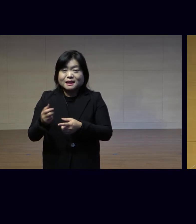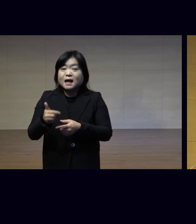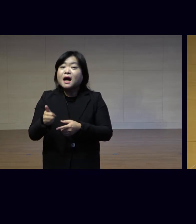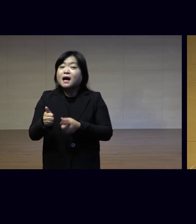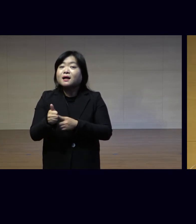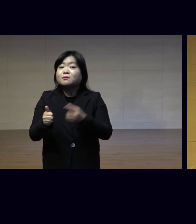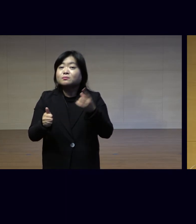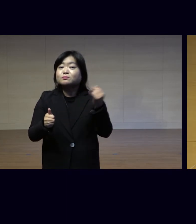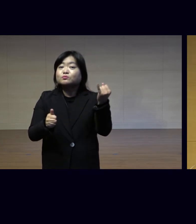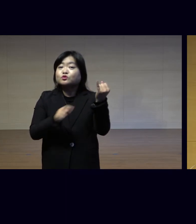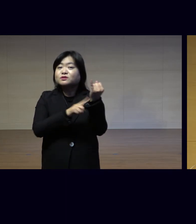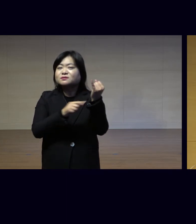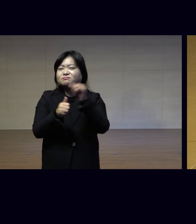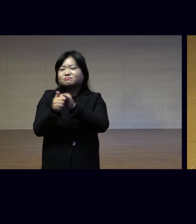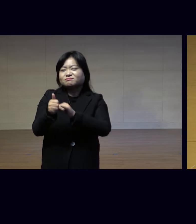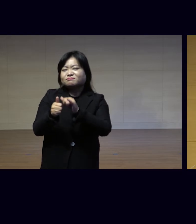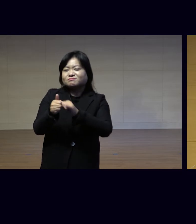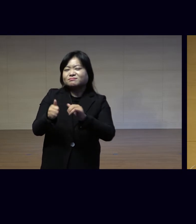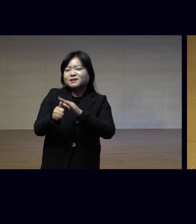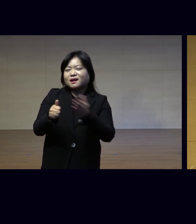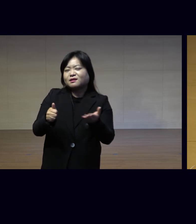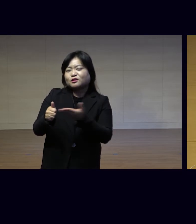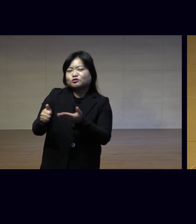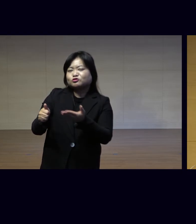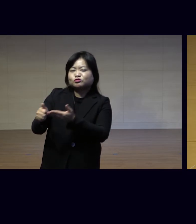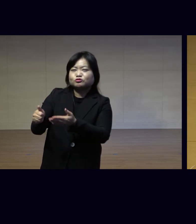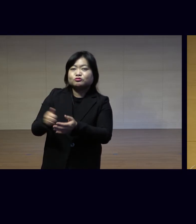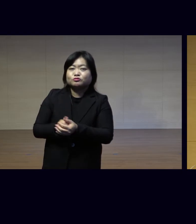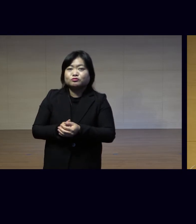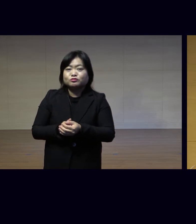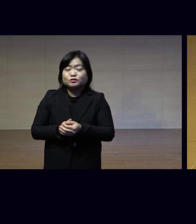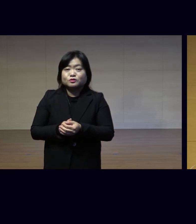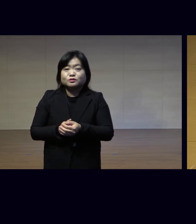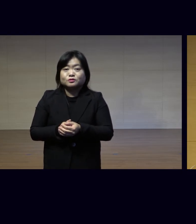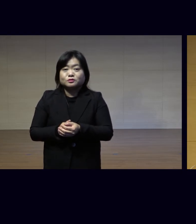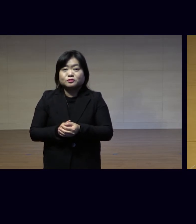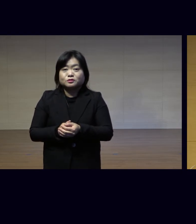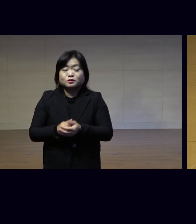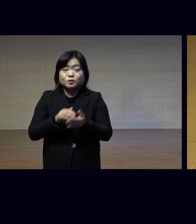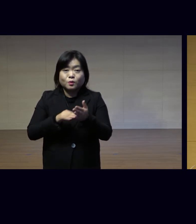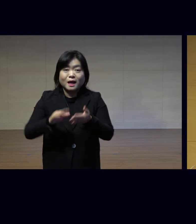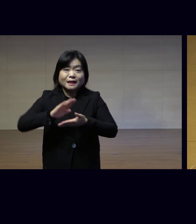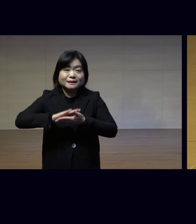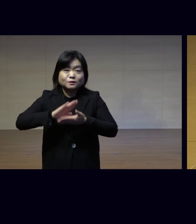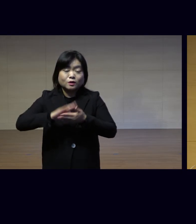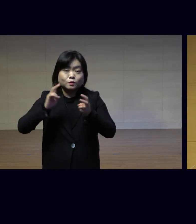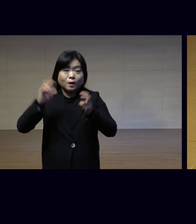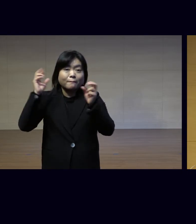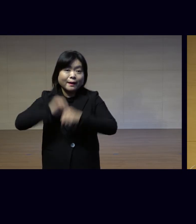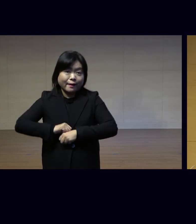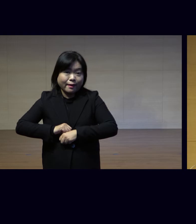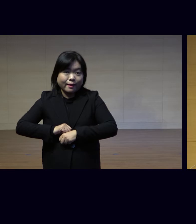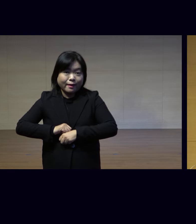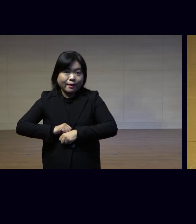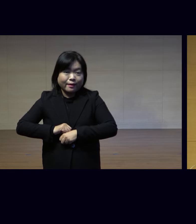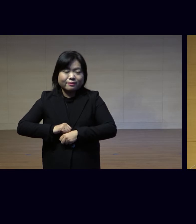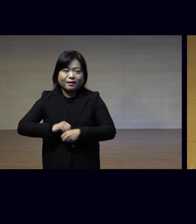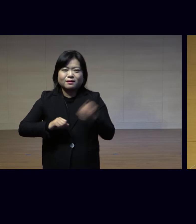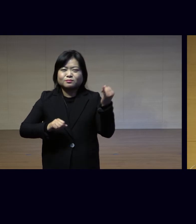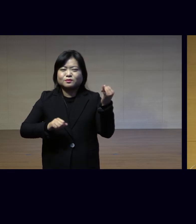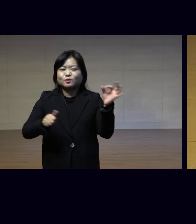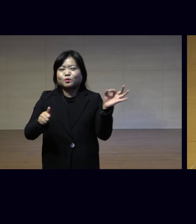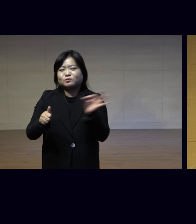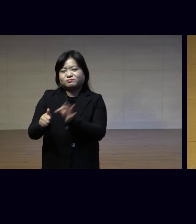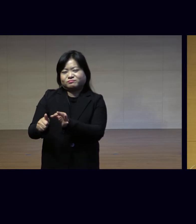여자는 그 헌신적인 사랑을 베풀었어요. 재밌는 거는 조금 딴 얘기지만 그 인쇄소에서 망했는데 또 그 부인이 돈을